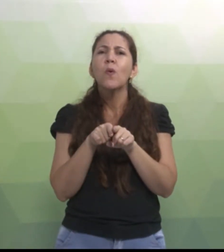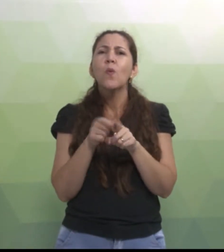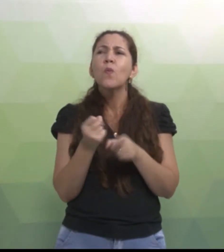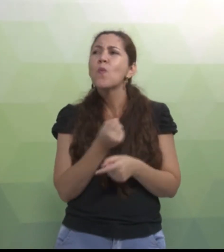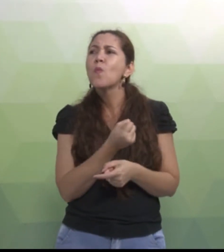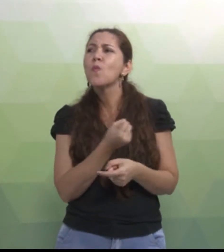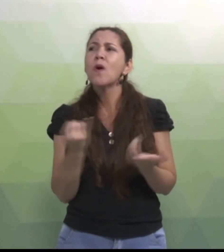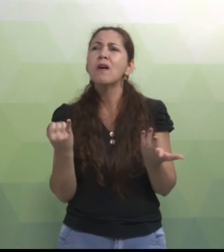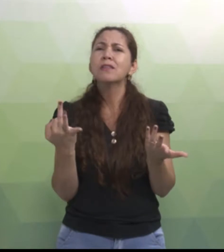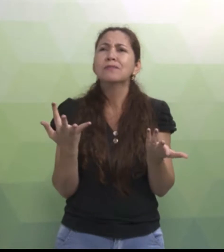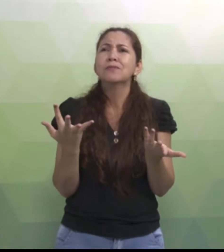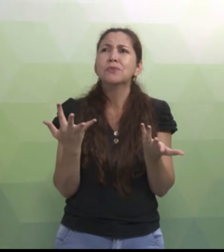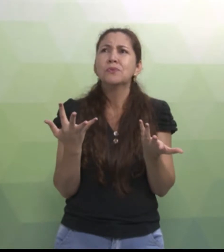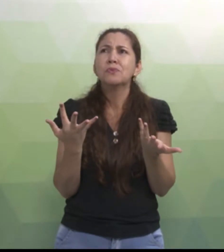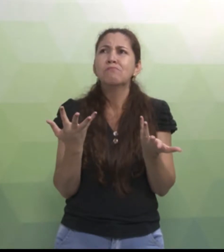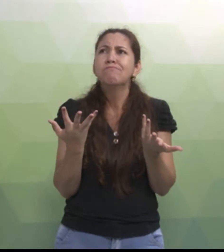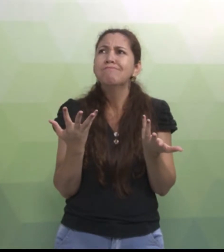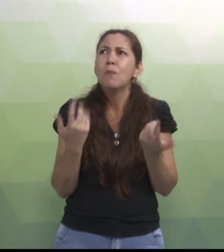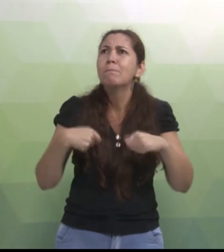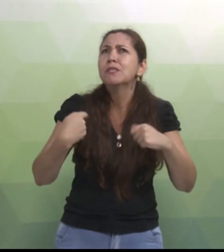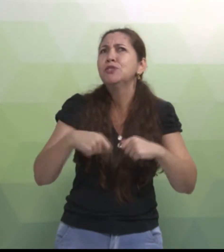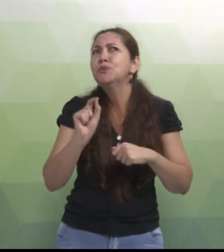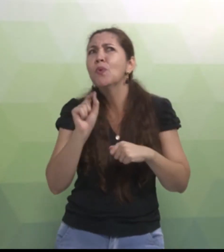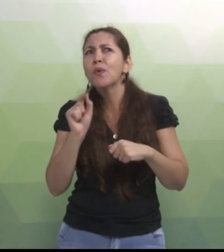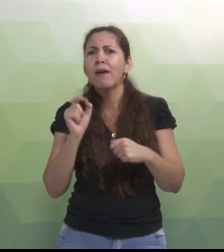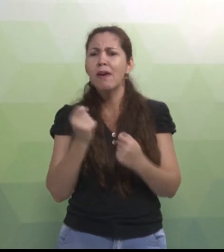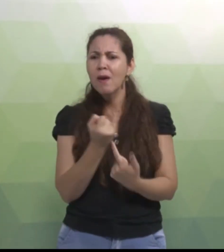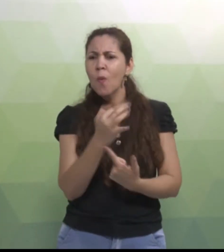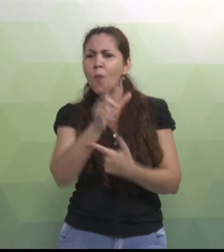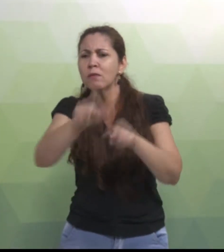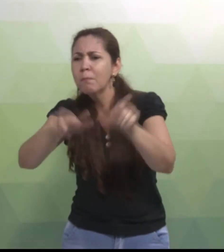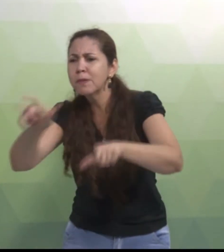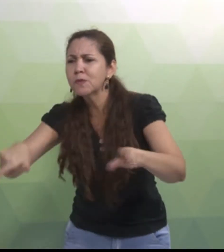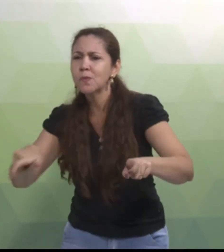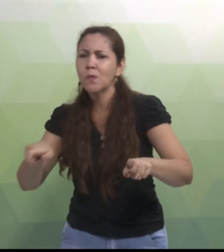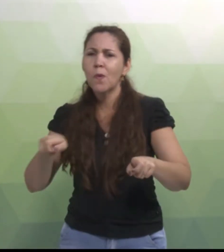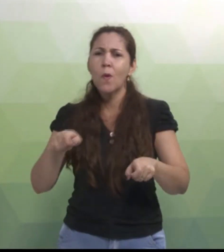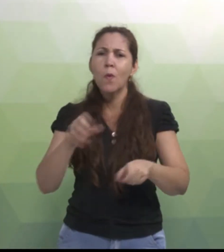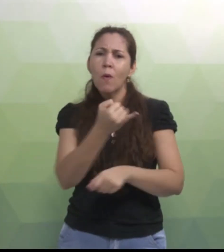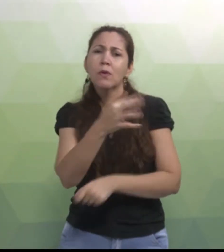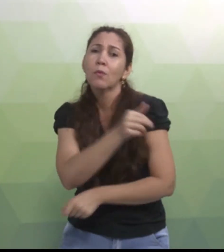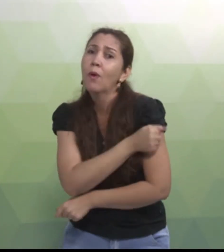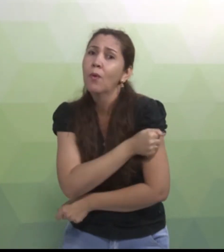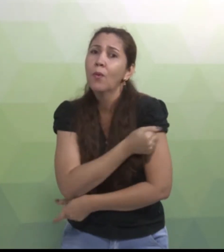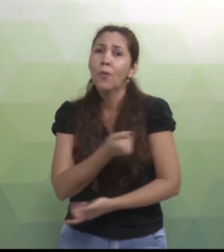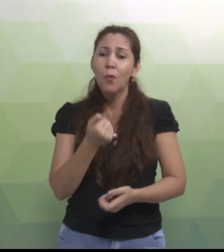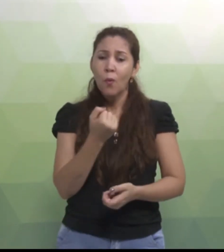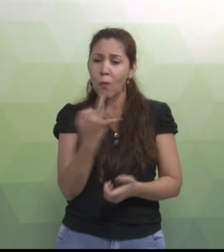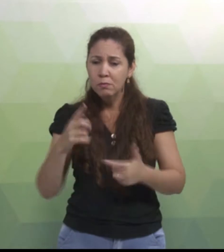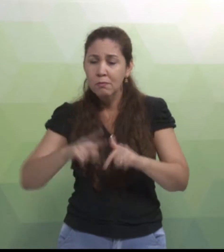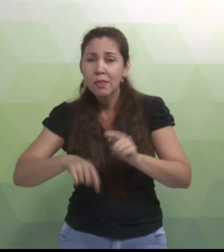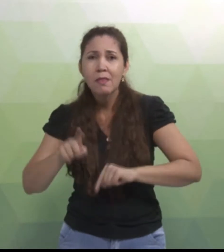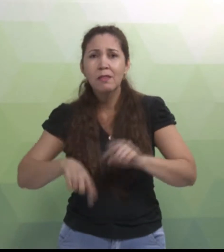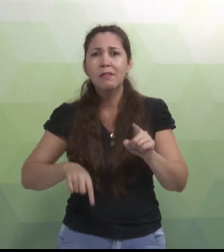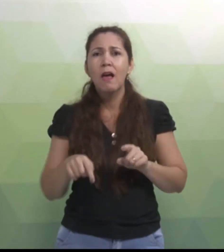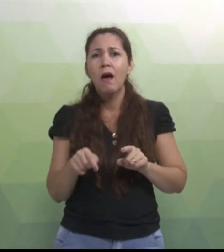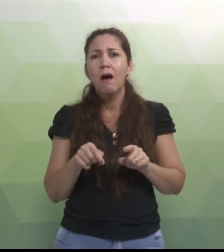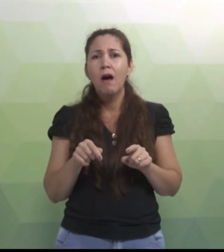o que é necessário, quem são os alunos, quais são os materiais. Então, isso tudo faz parte da